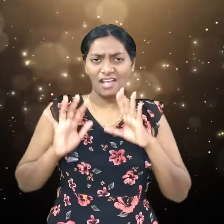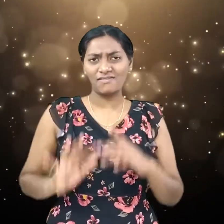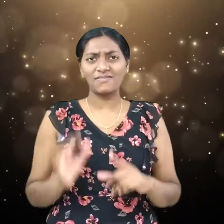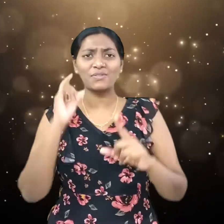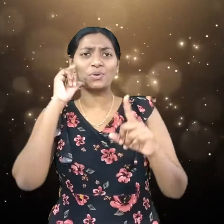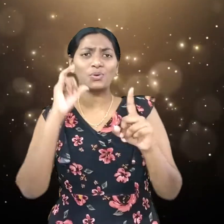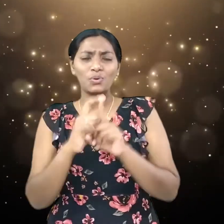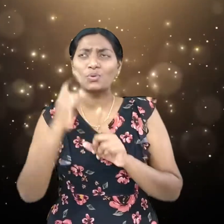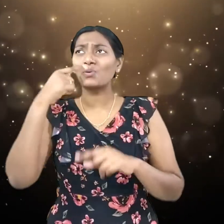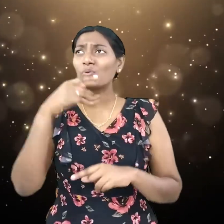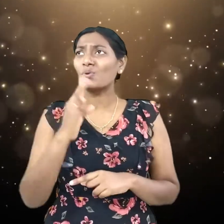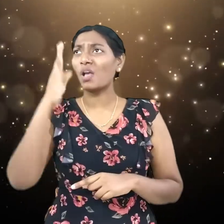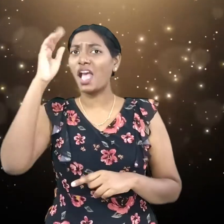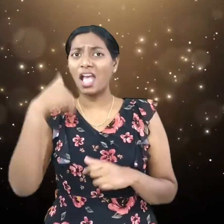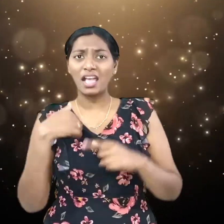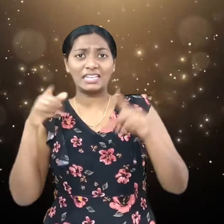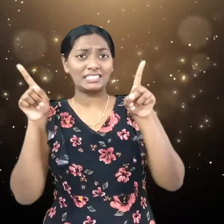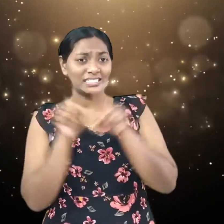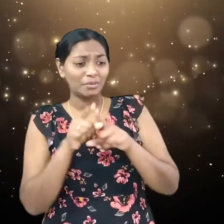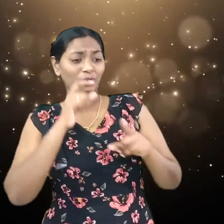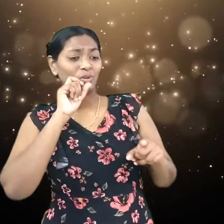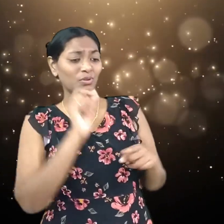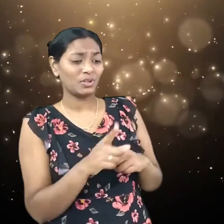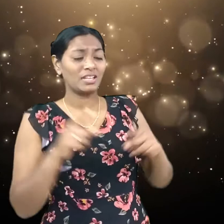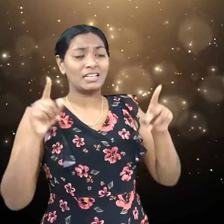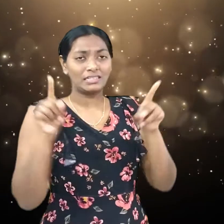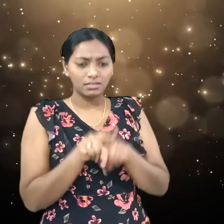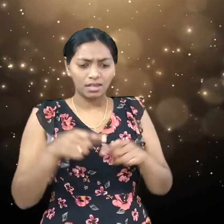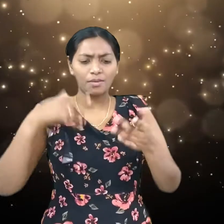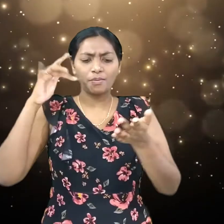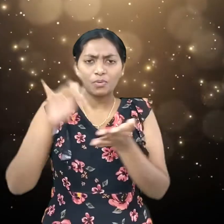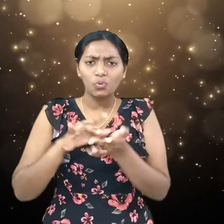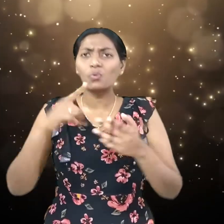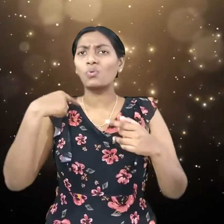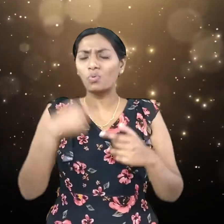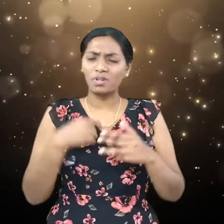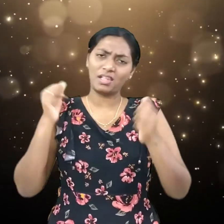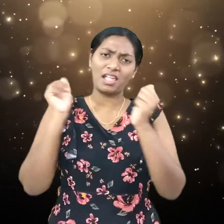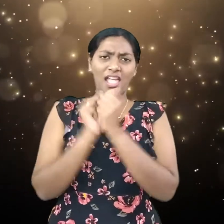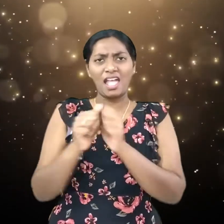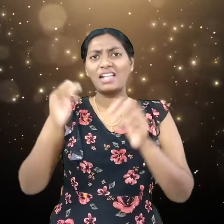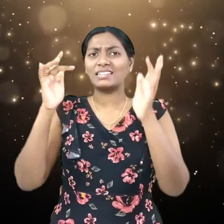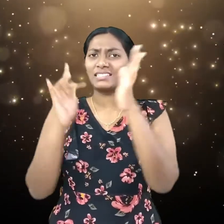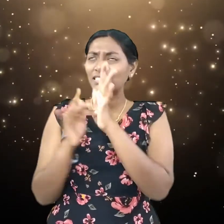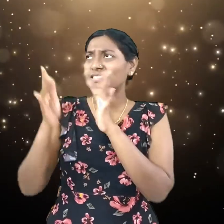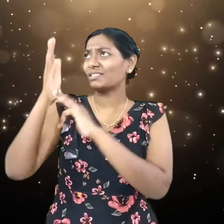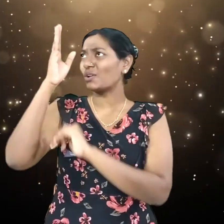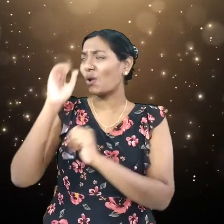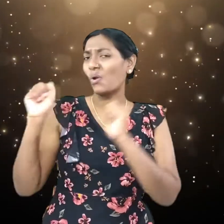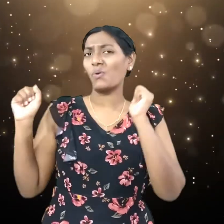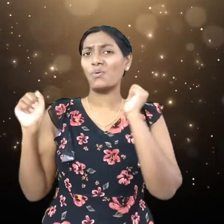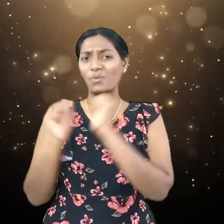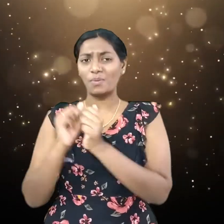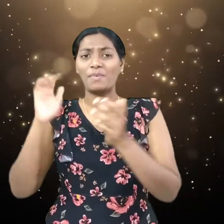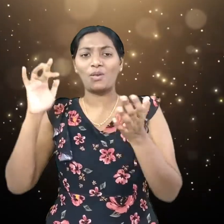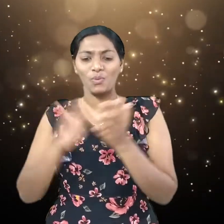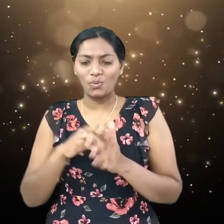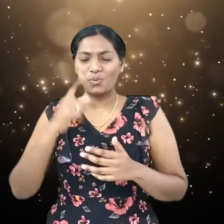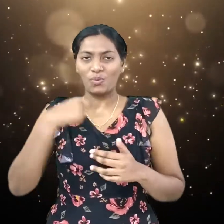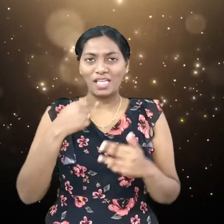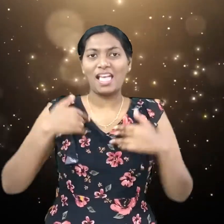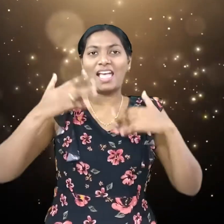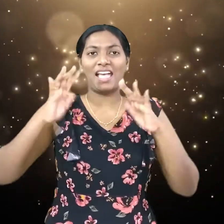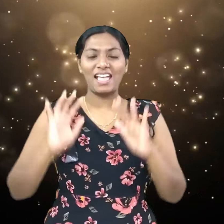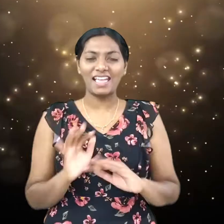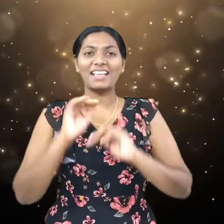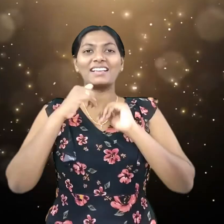वो कहता, वहाँ हूँ जहाँ कहता, मेरे पास जो वो कहता, मैं कौन हूँ मैं जानता। मैं